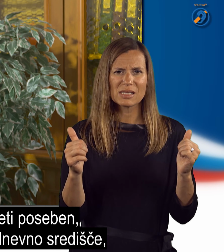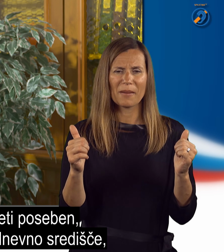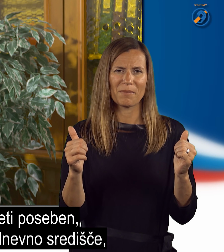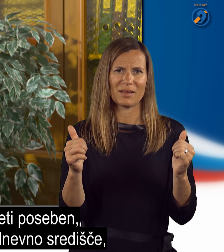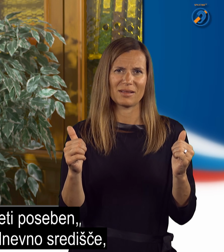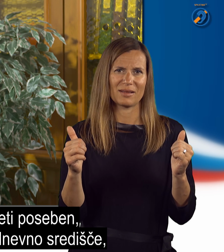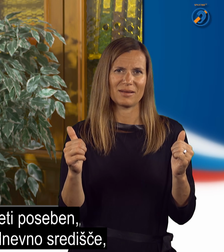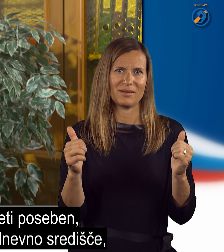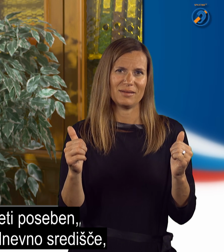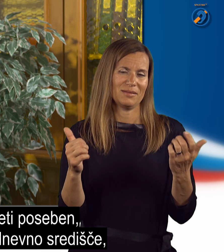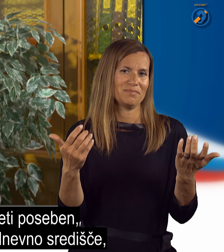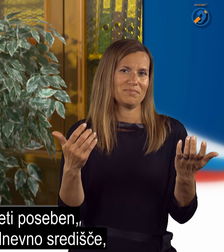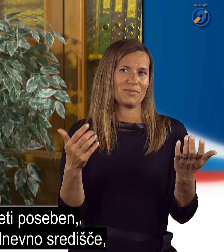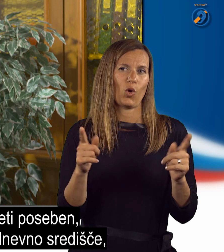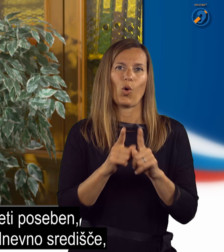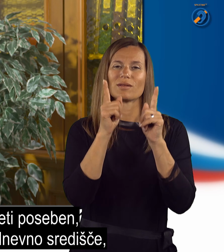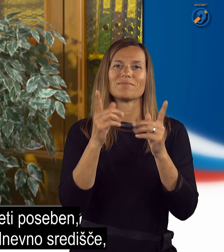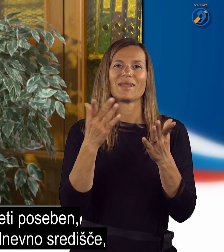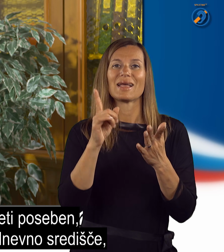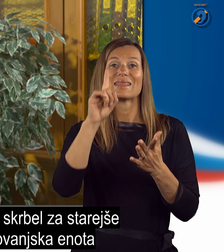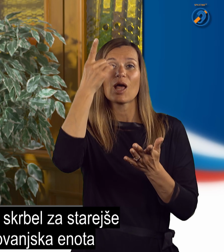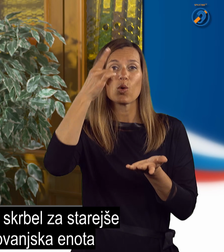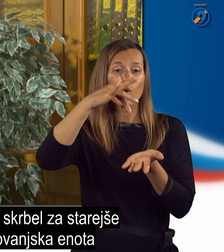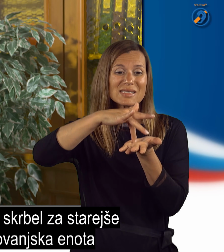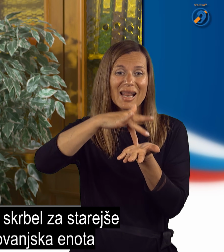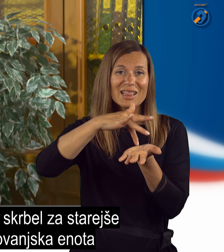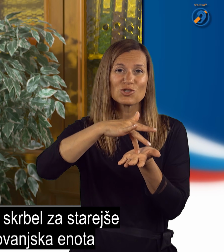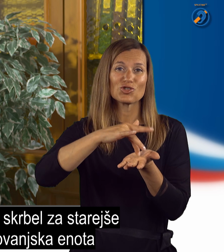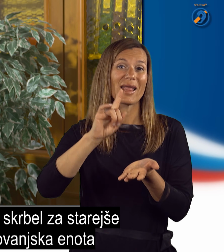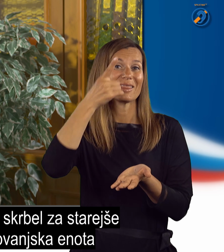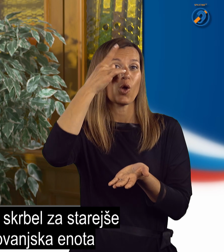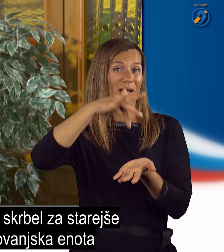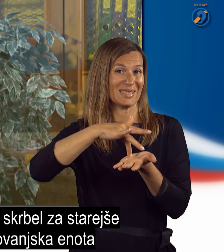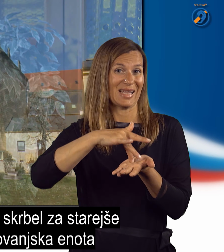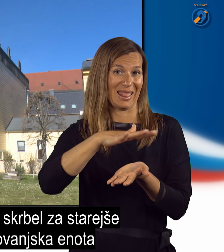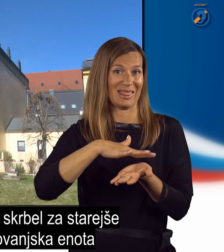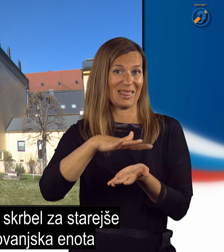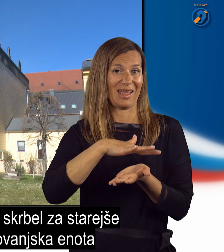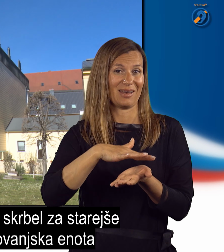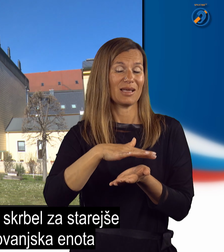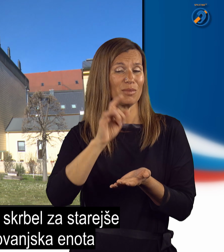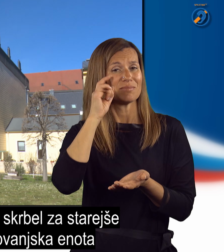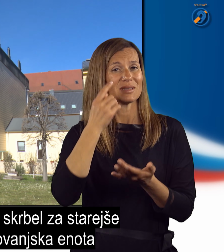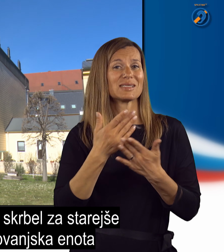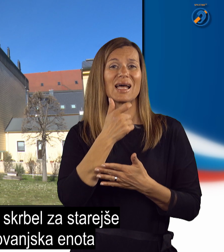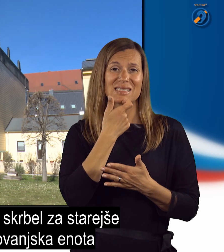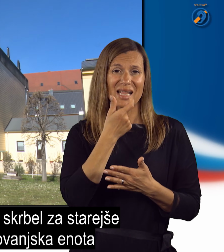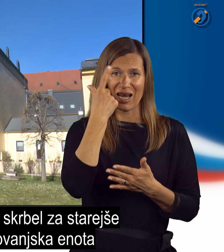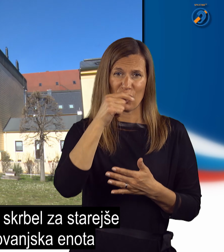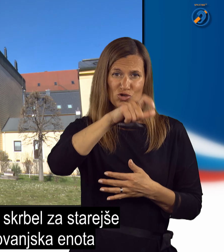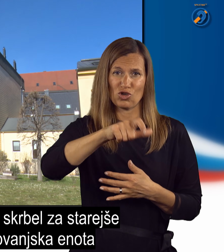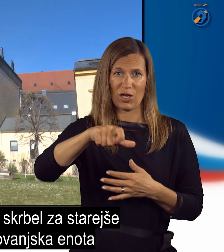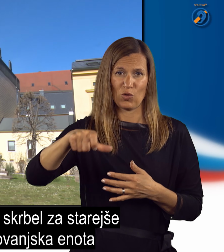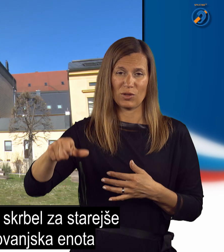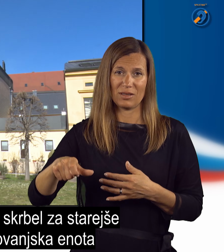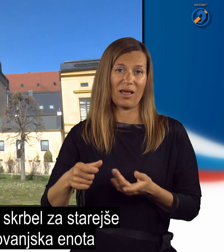poseben, bom rekel tak, dnevno središče, dnevni center, ki bi skrbel za starejše, bodi